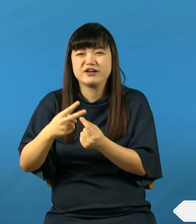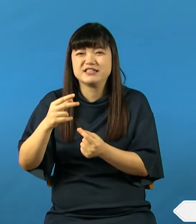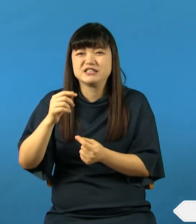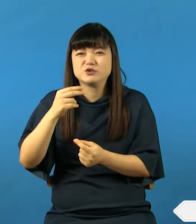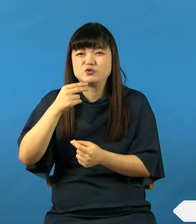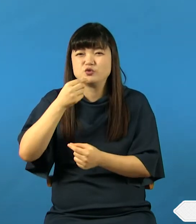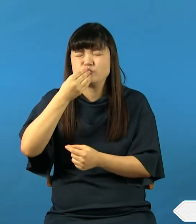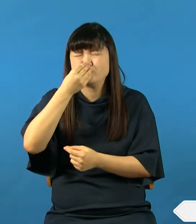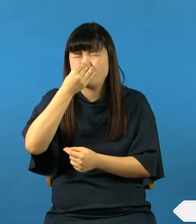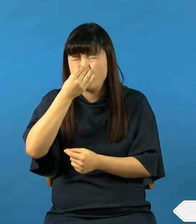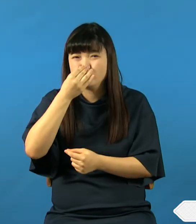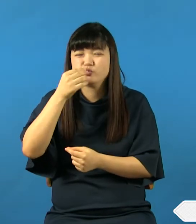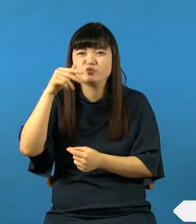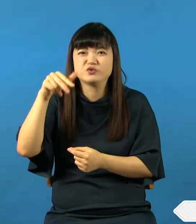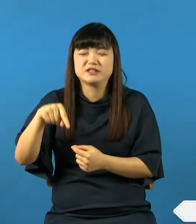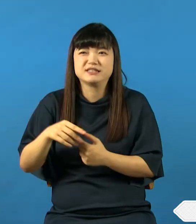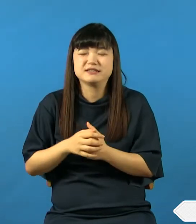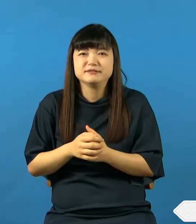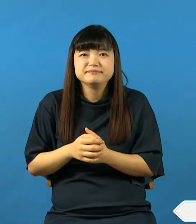3번 오가피주.